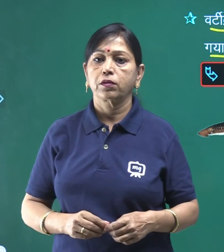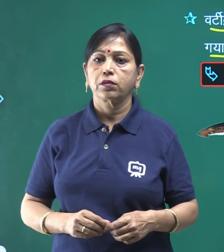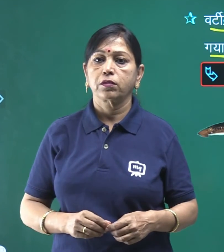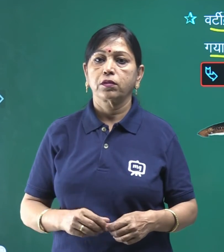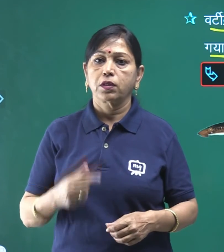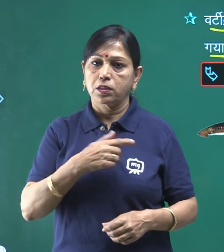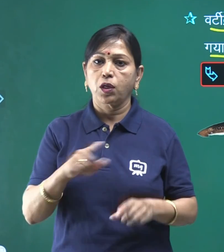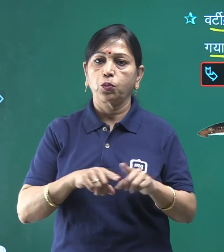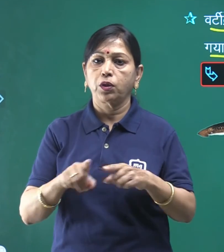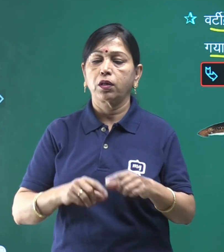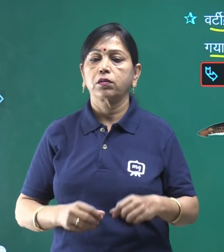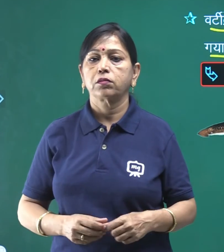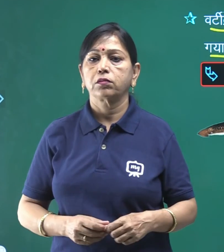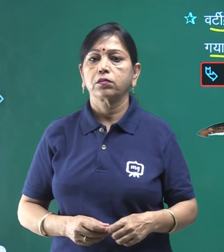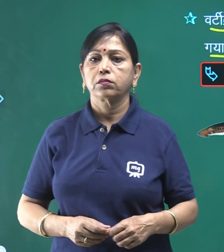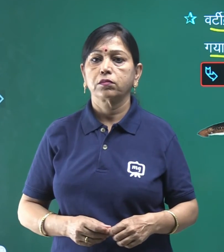इसका उदाहरण